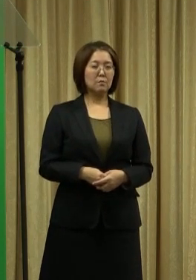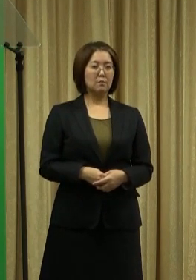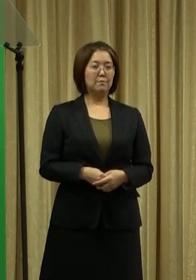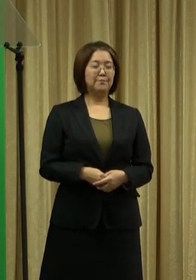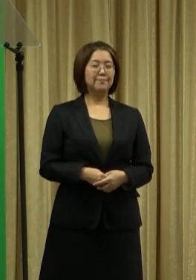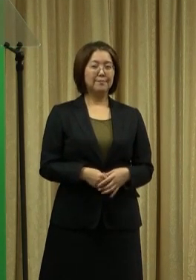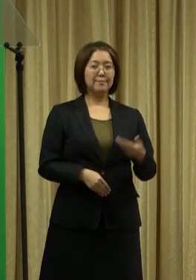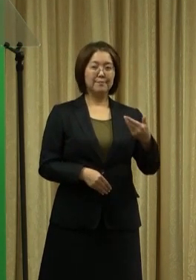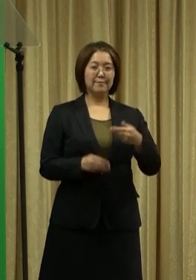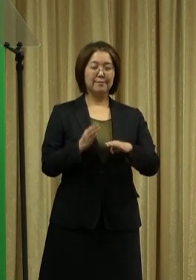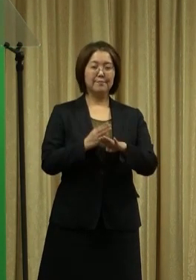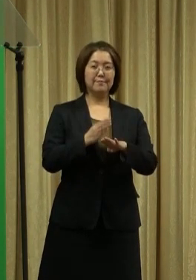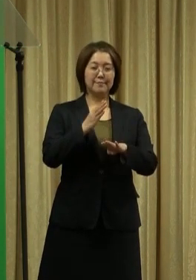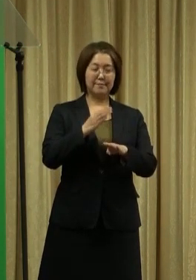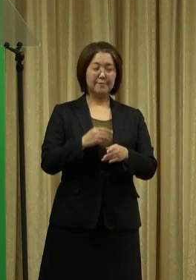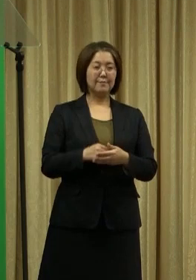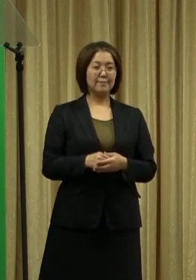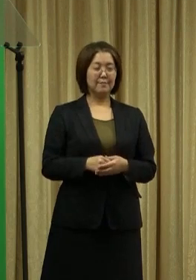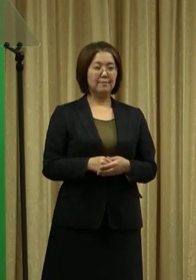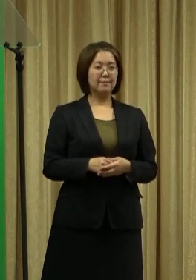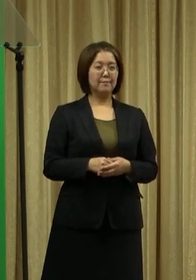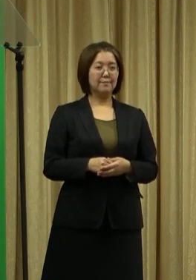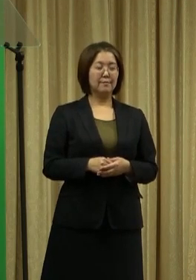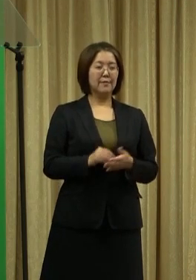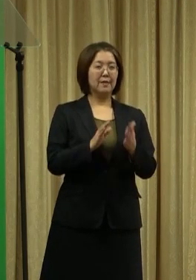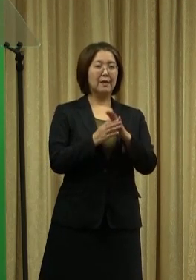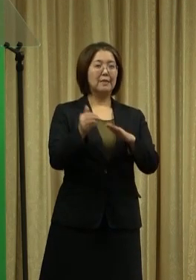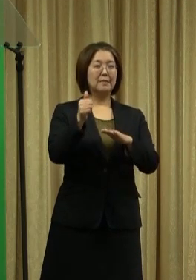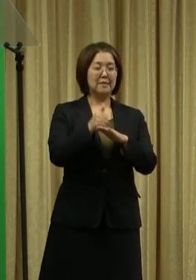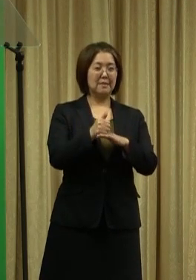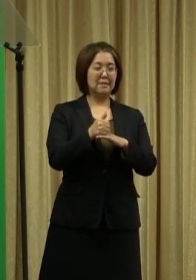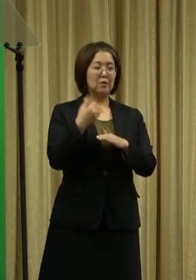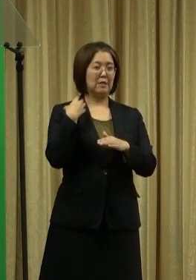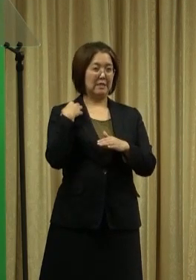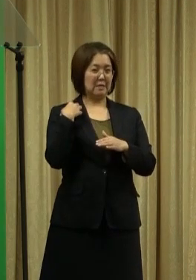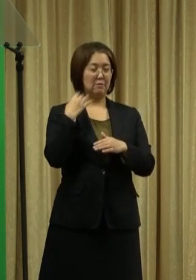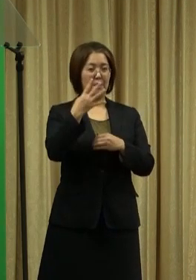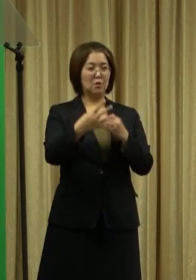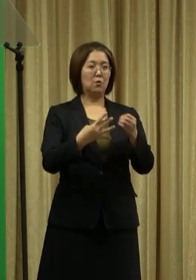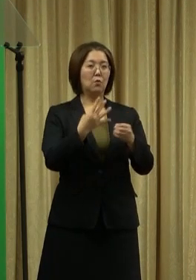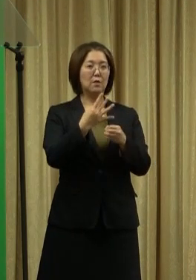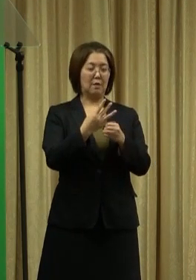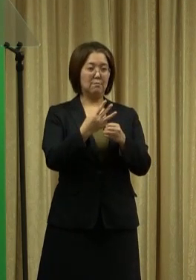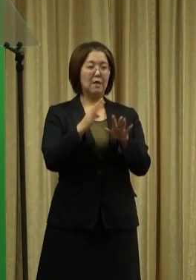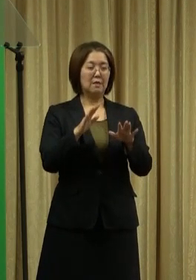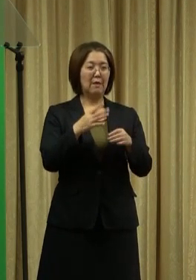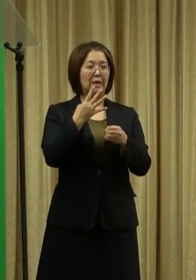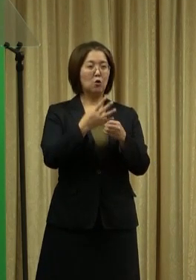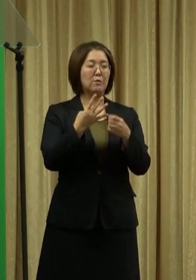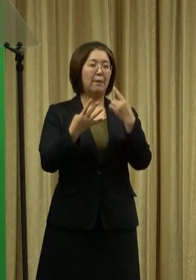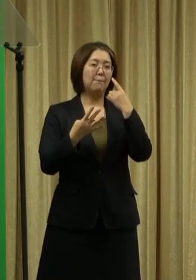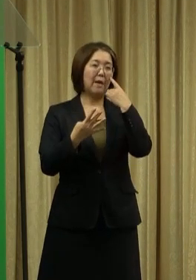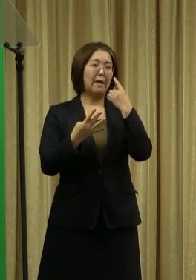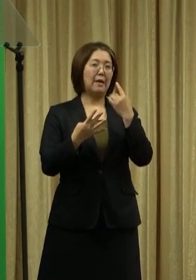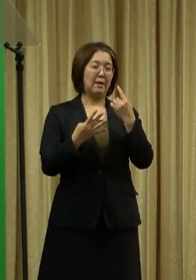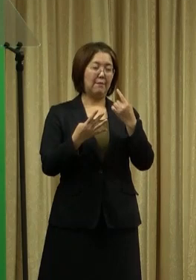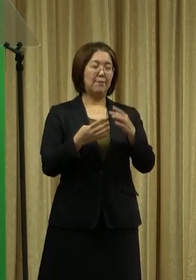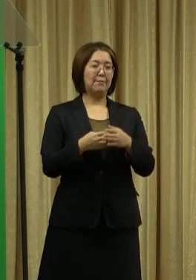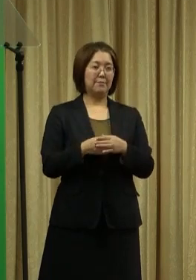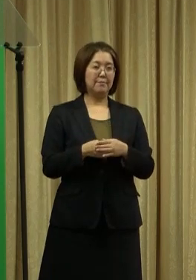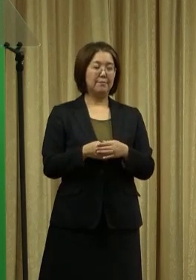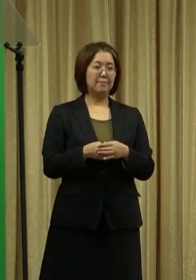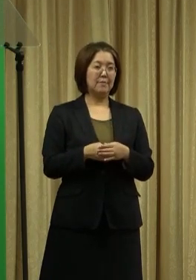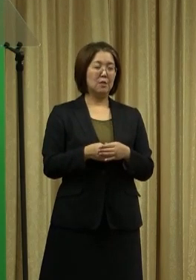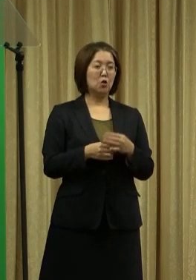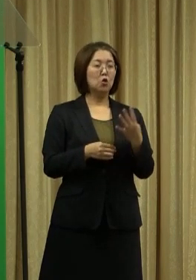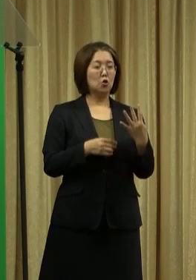はい、ありがとうございます。おっしゃるように、知事の任期は4年です。今回、この4年目に入っていますので、ちょうど